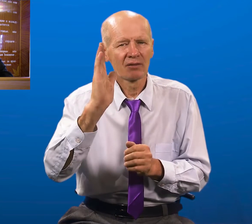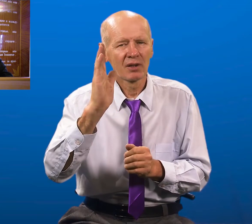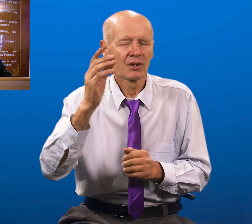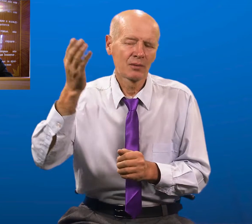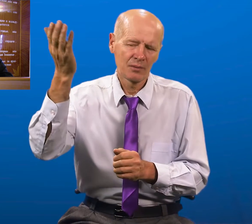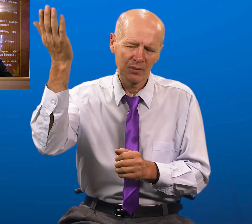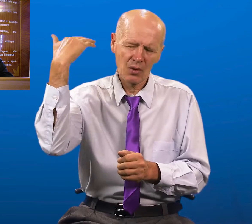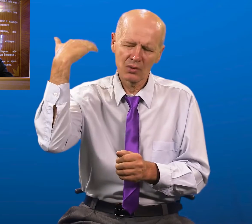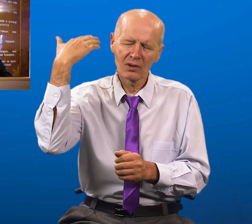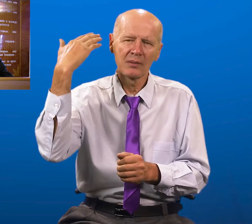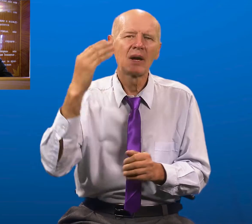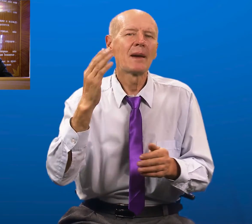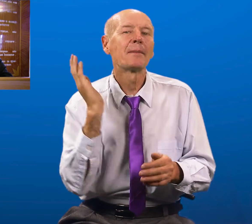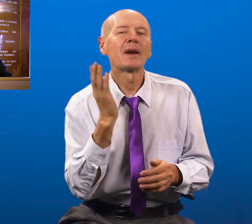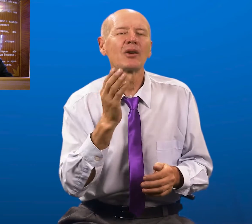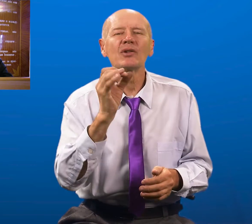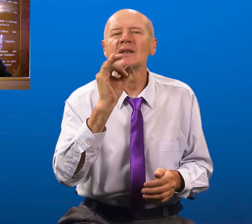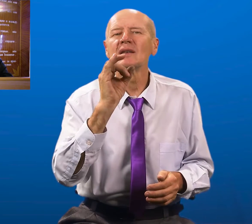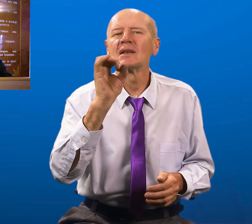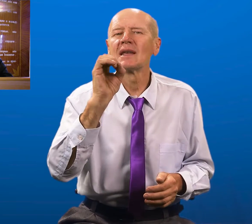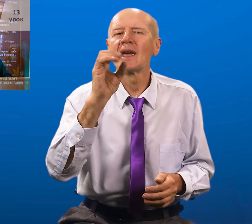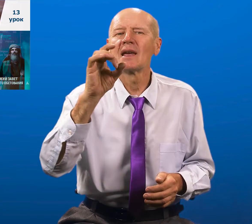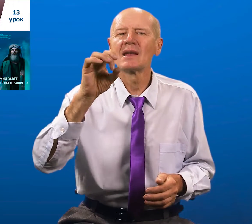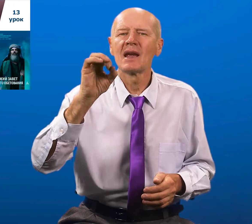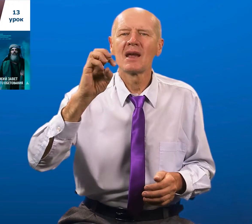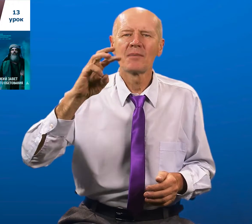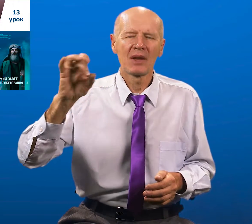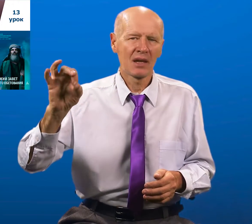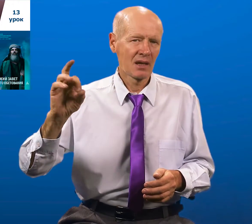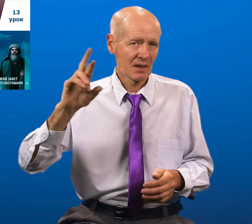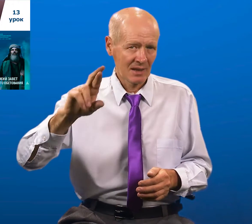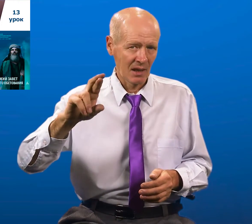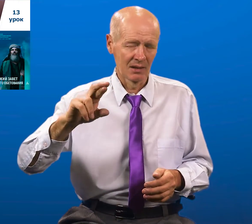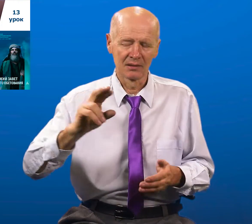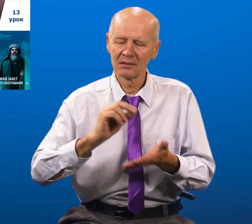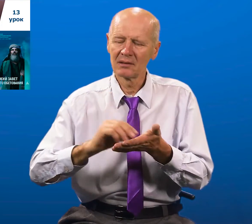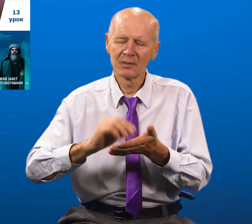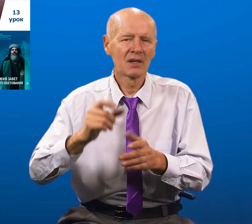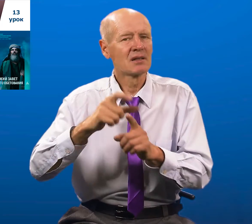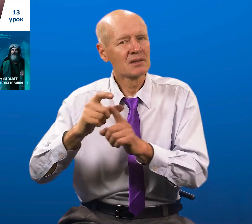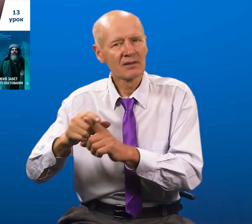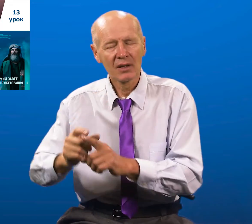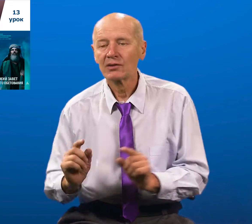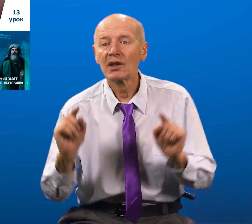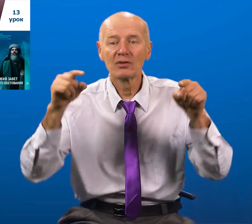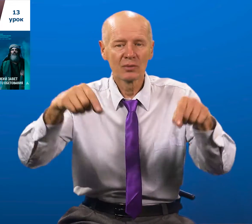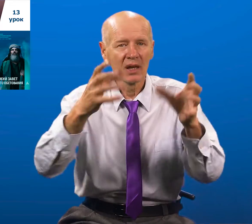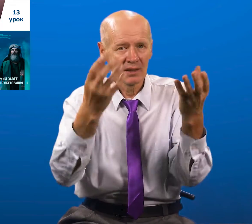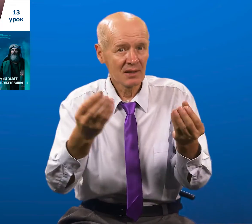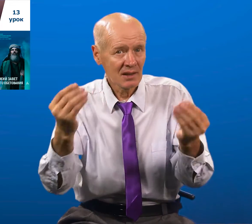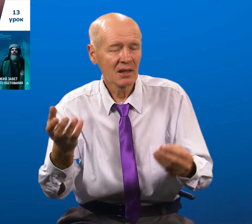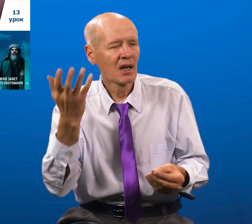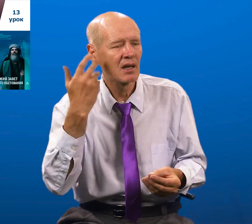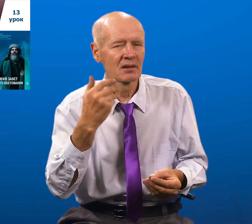прошлом пророк Иеремия записал такие слова: «Вот наступают дни, говорит Господь, когда